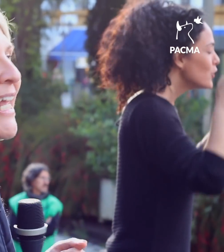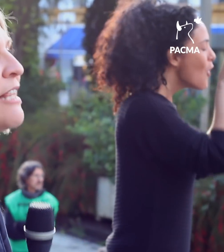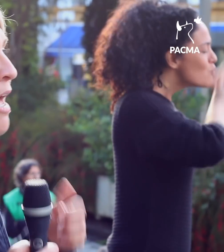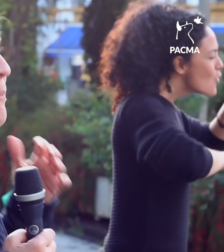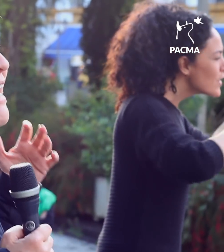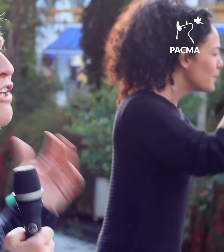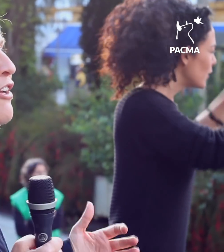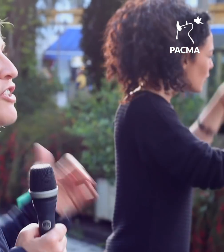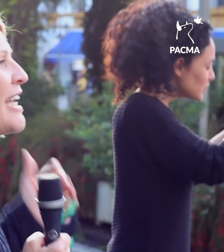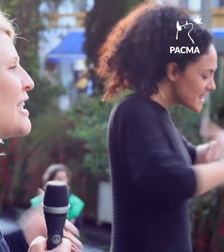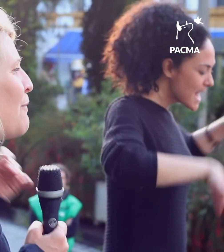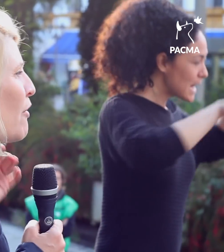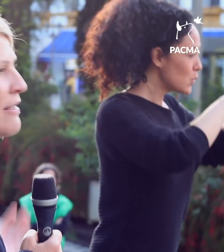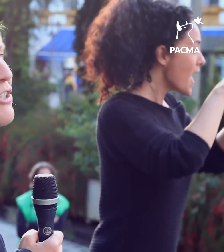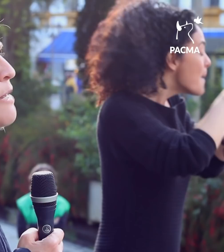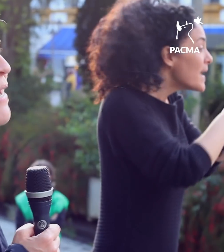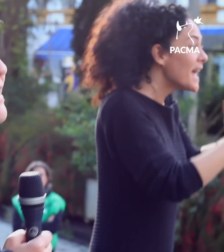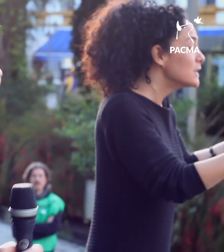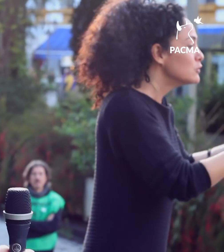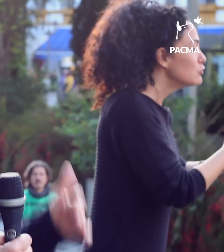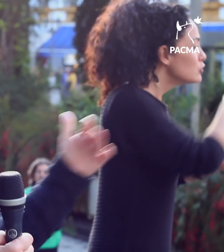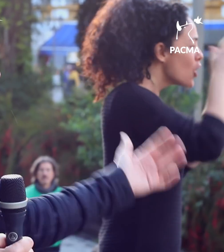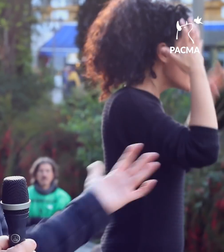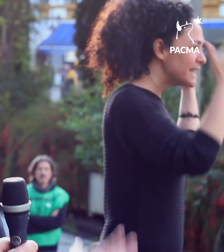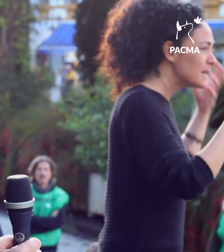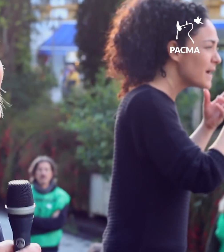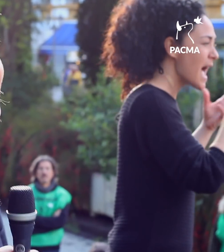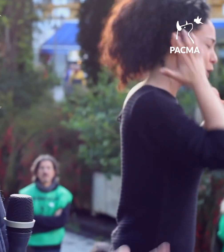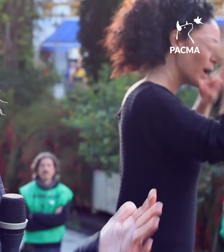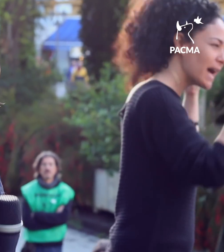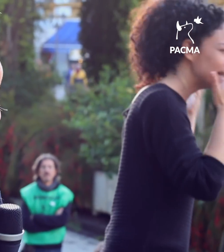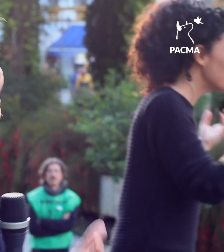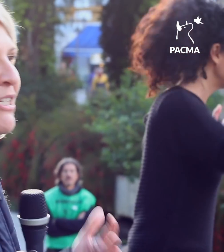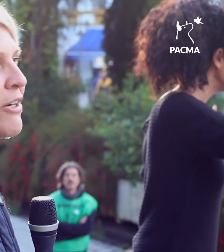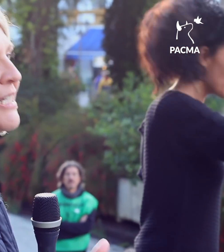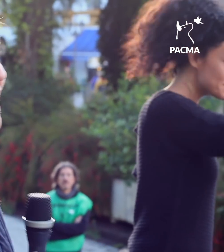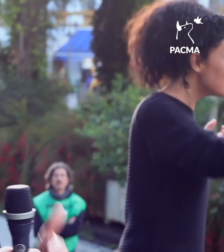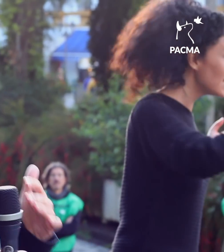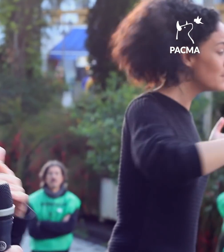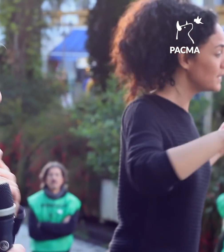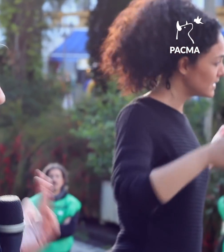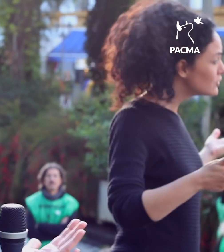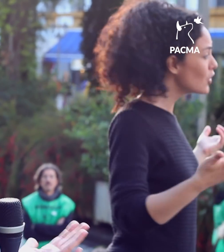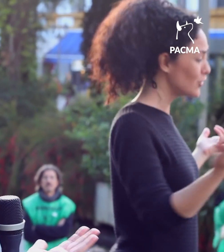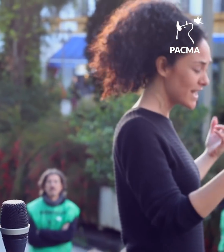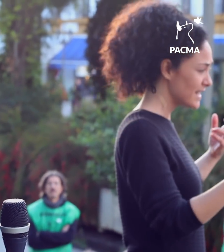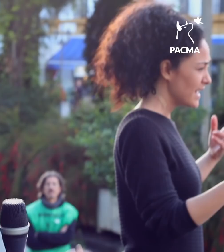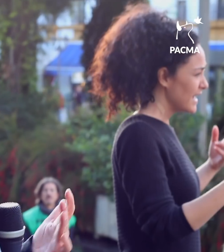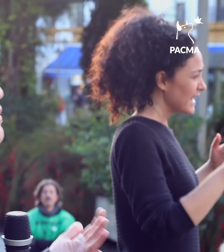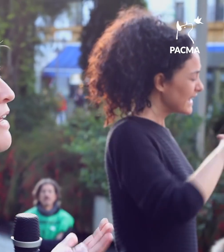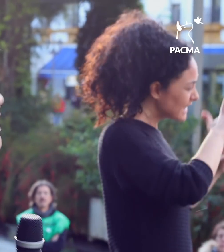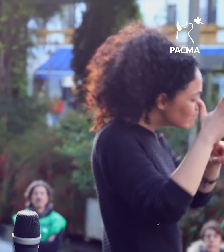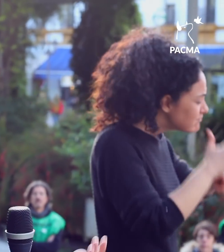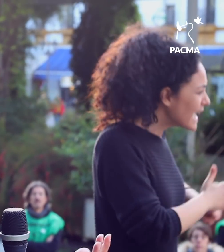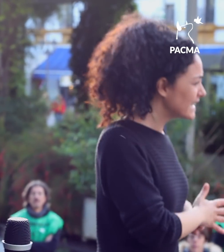la igualdad para todos los seres desfavorecidos del planeta, no solo los animales, sino también las personas que se ven desfavorecidas por